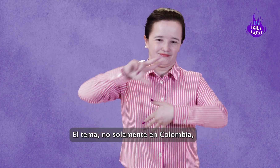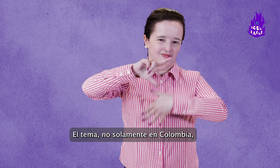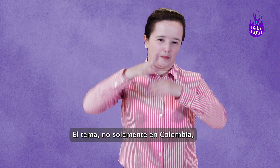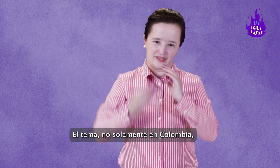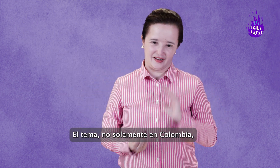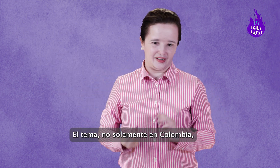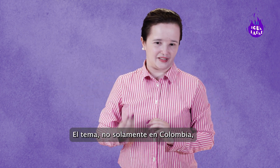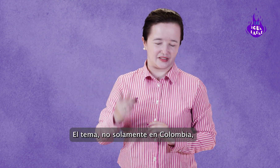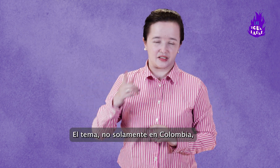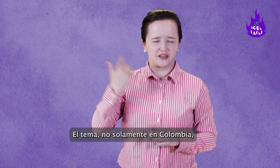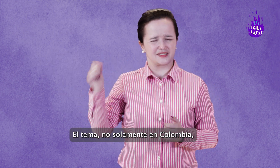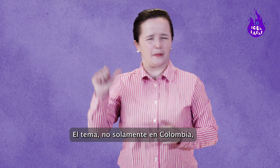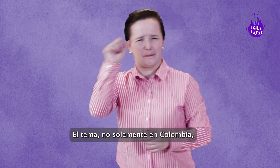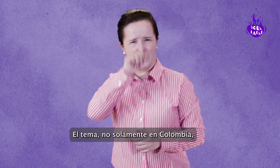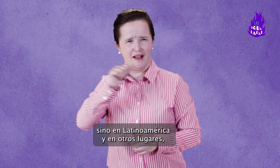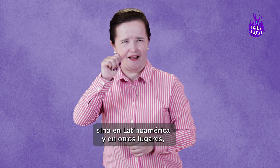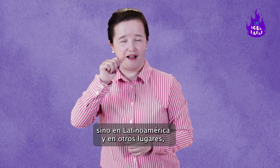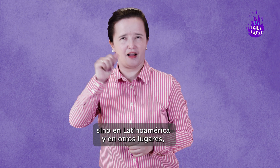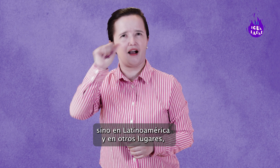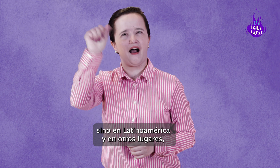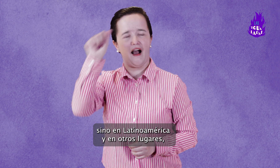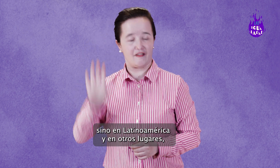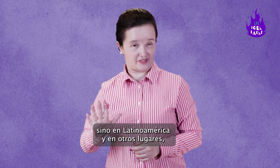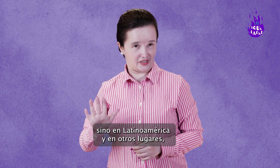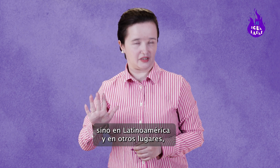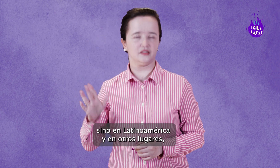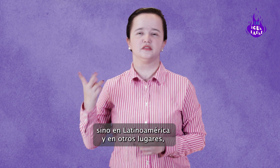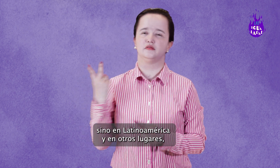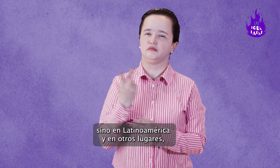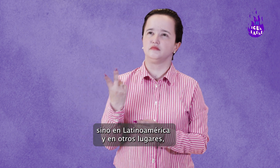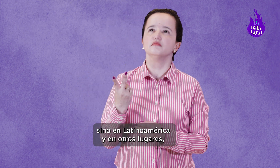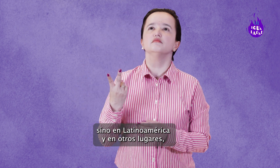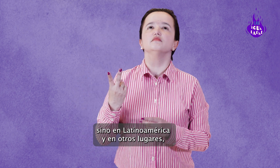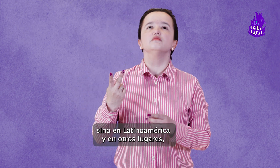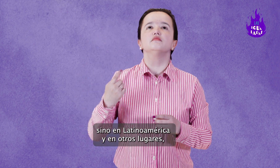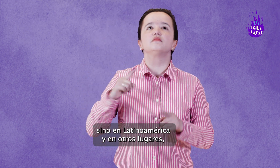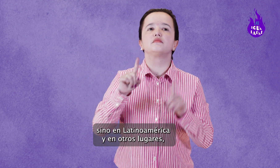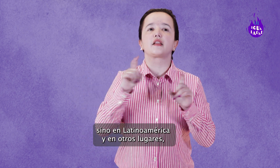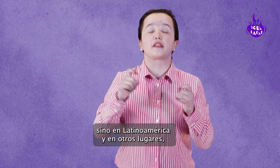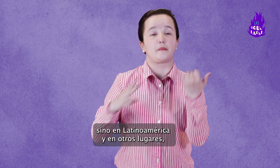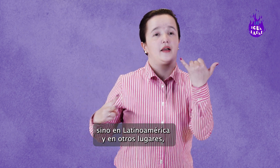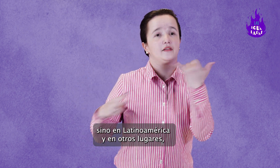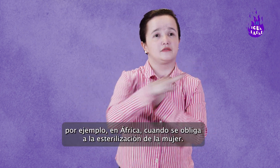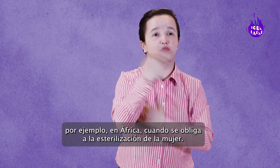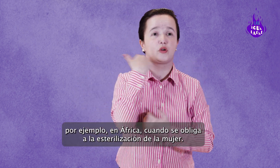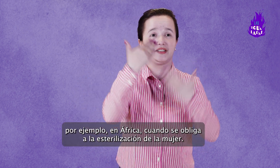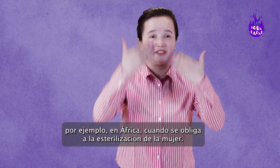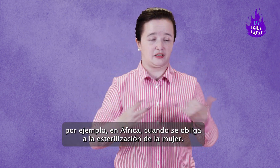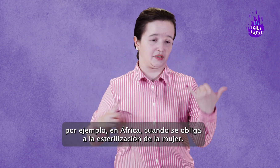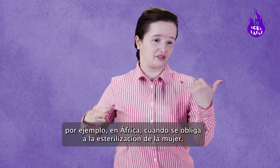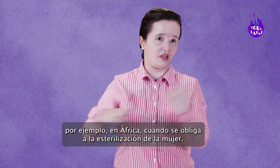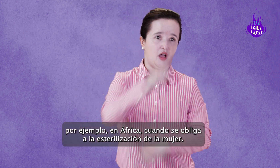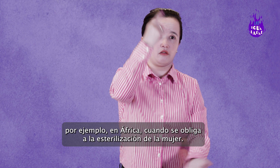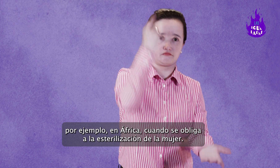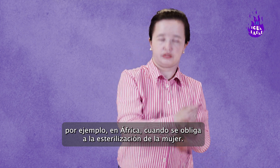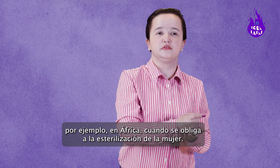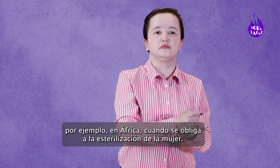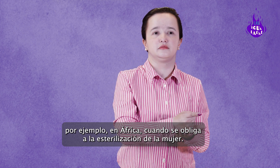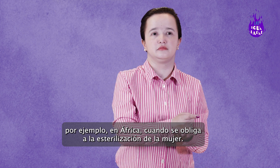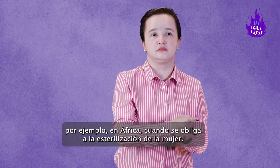no solamente en Colombia, sino en Latinoamérica y en otros lugares, por ejemplo en África, cuando se obliga